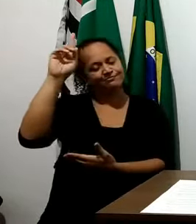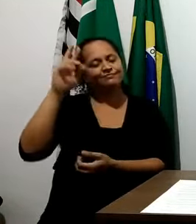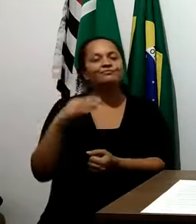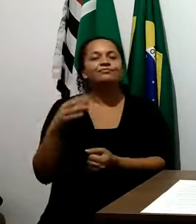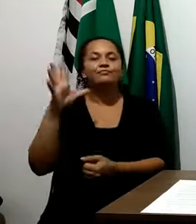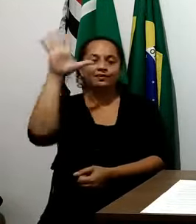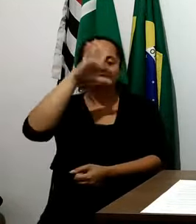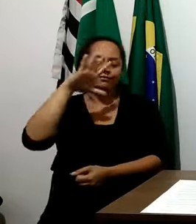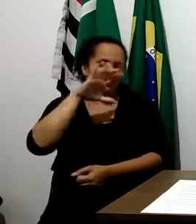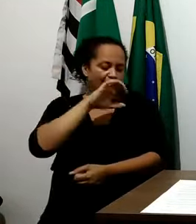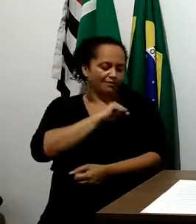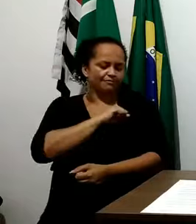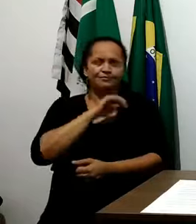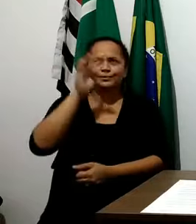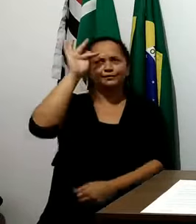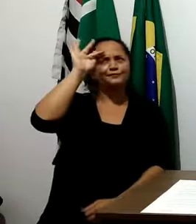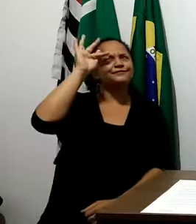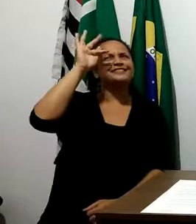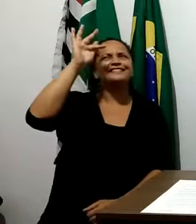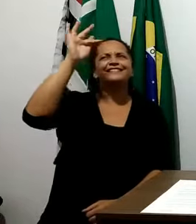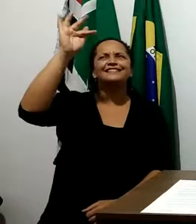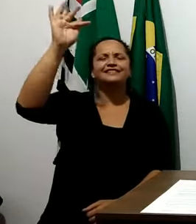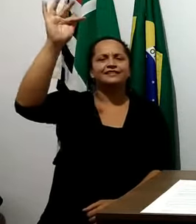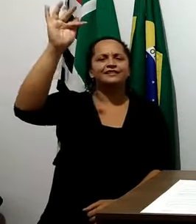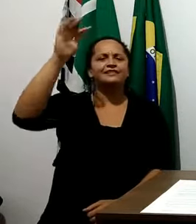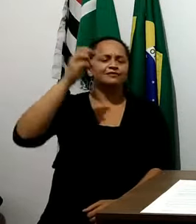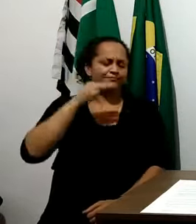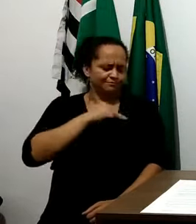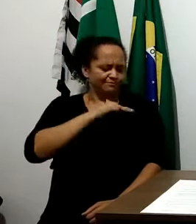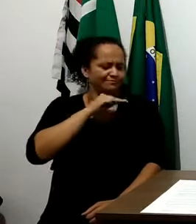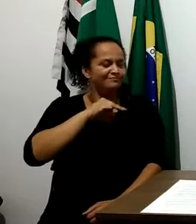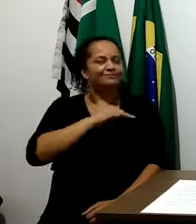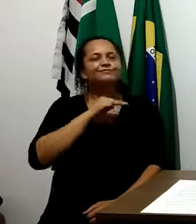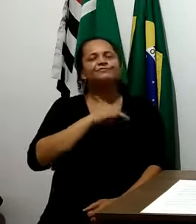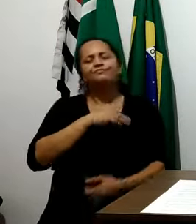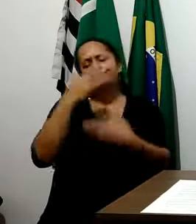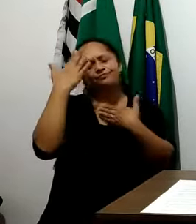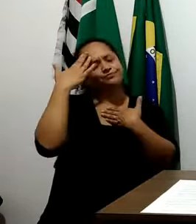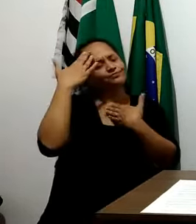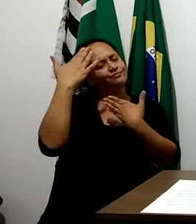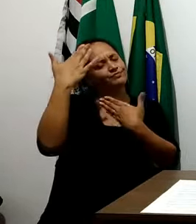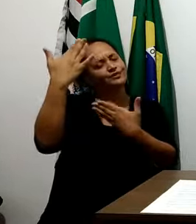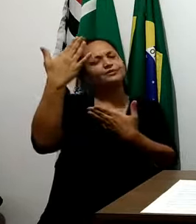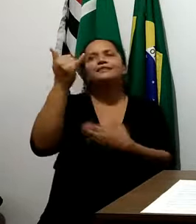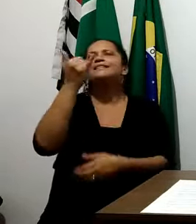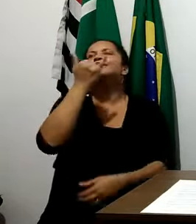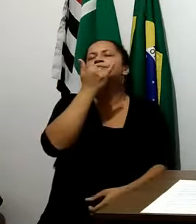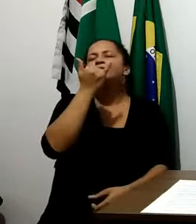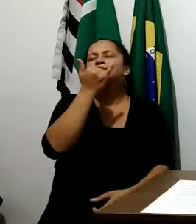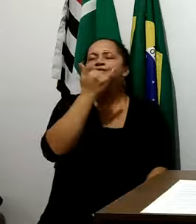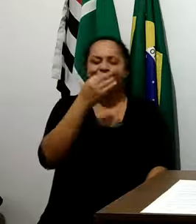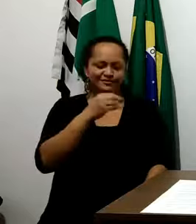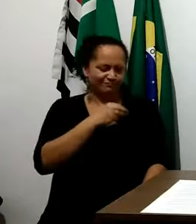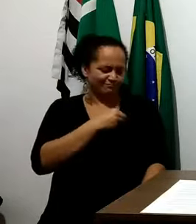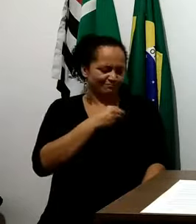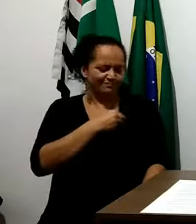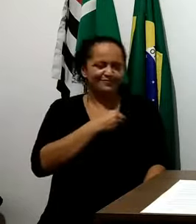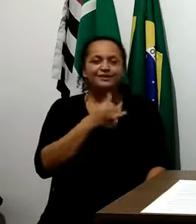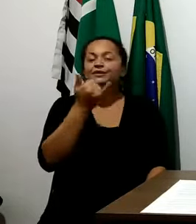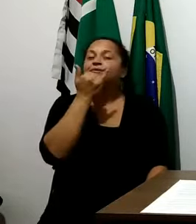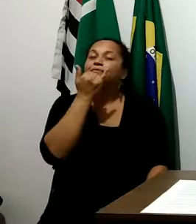amor, pela tua fidelidade e pela tua misericórdia. Obrigado pelo perdão dos nossos pecados, das